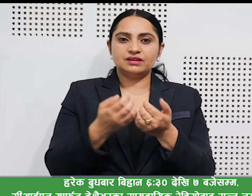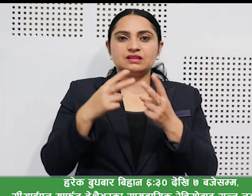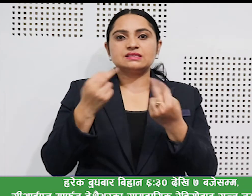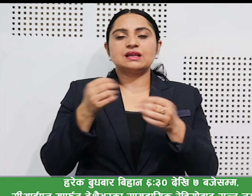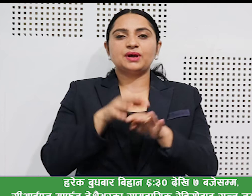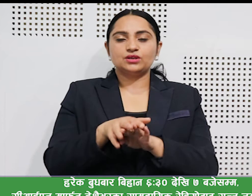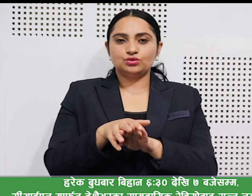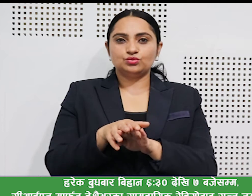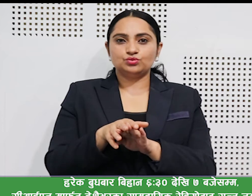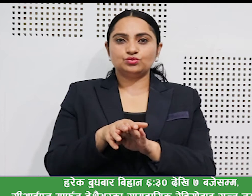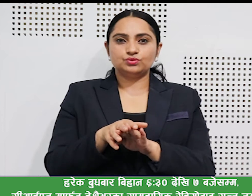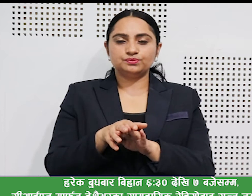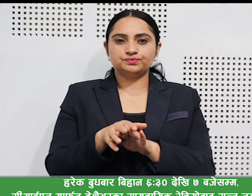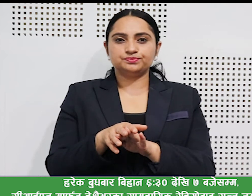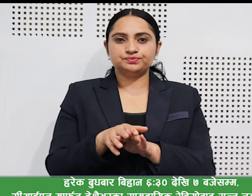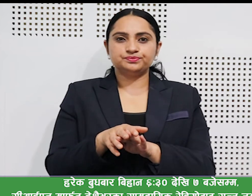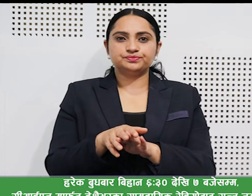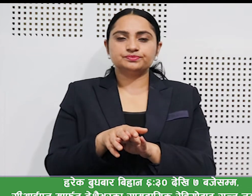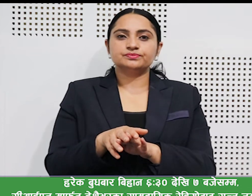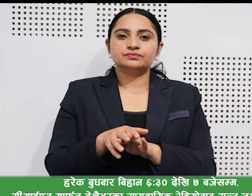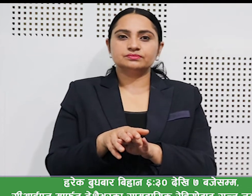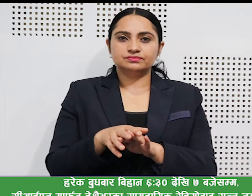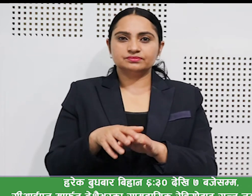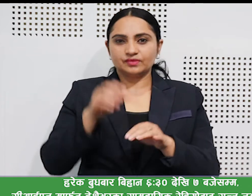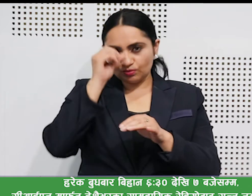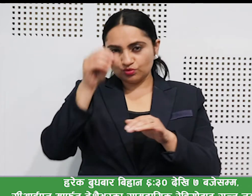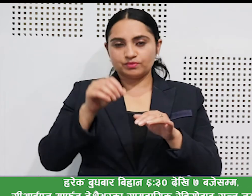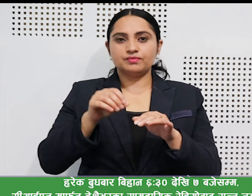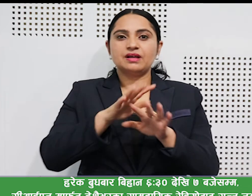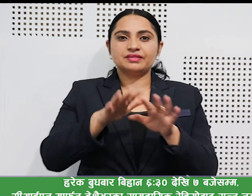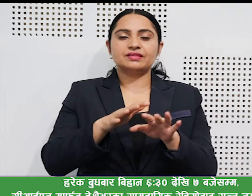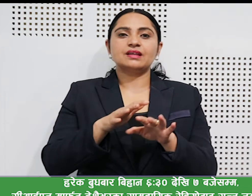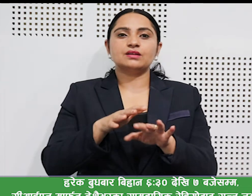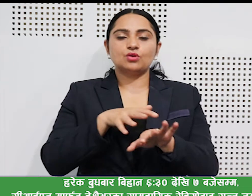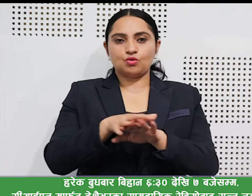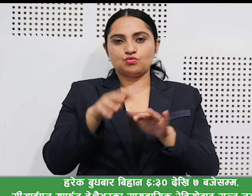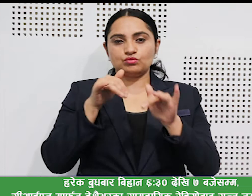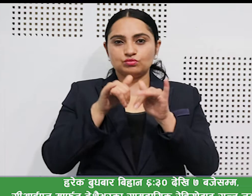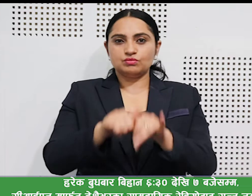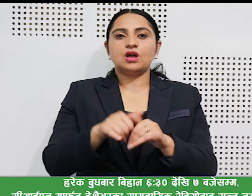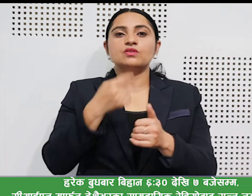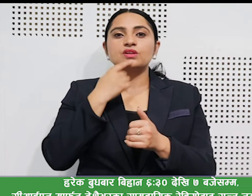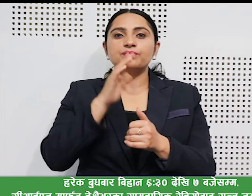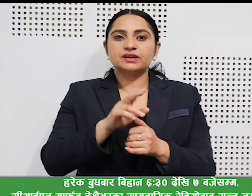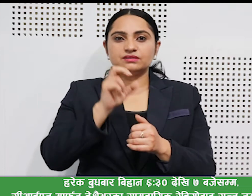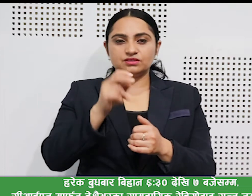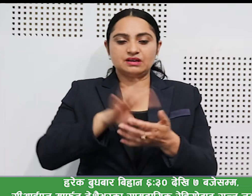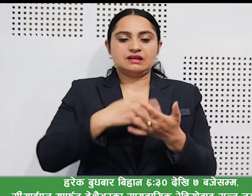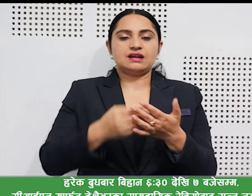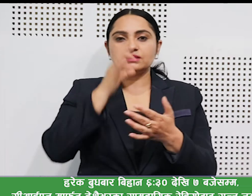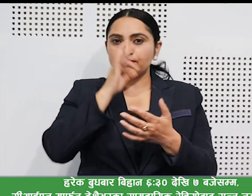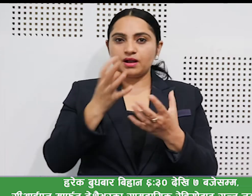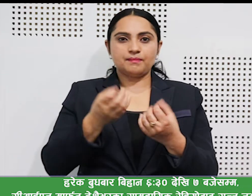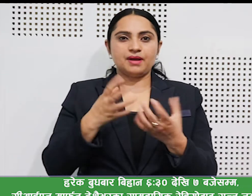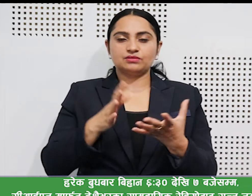सामग्रीहरू अनि के भन्छ त्यो आश्रयस्थलको पूर्वाधारहरू त्यसरी नै तयारी गर्ने त भनेका छौँ। तर त्यो पनि स्पेसिफिकली हुन सकेको छैन